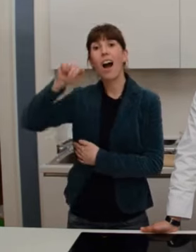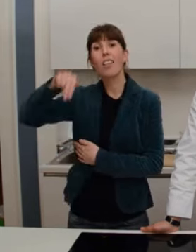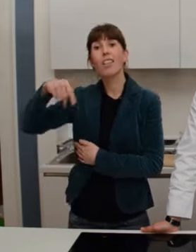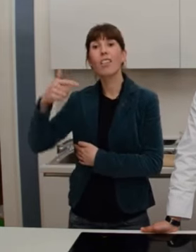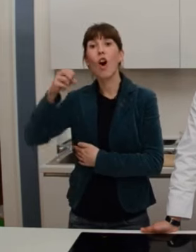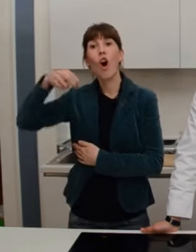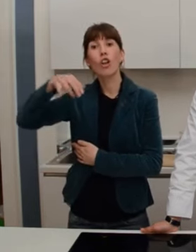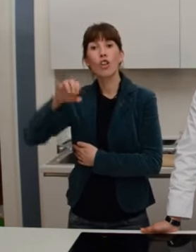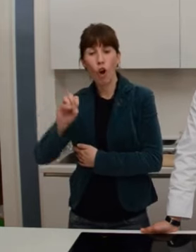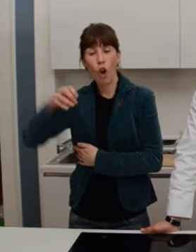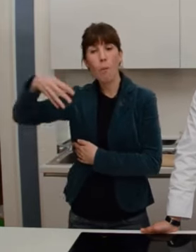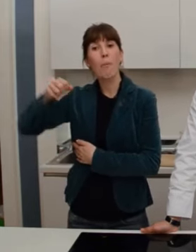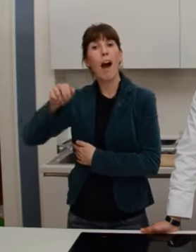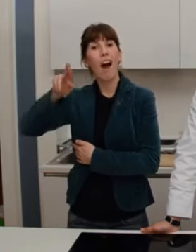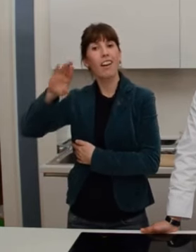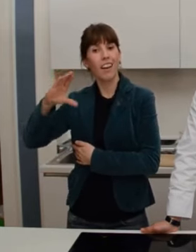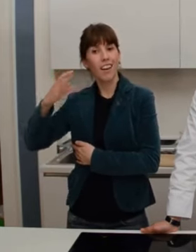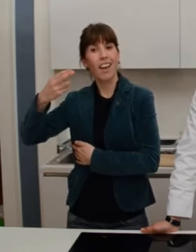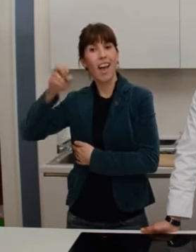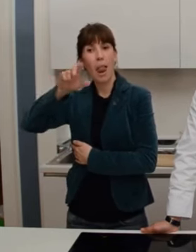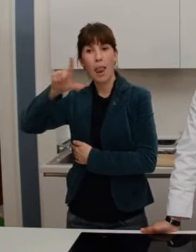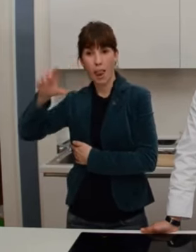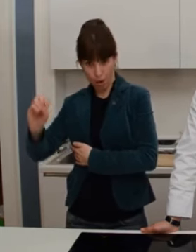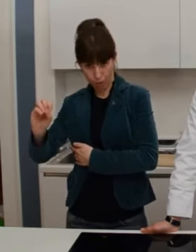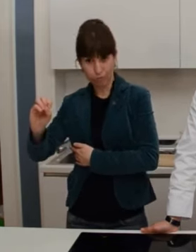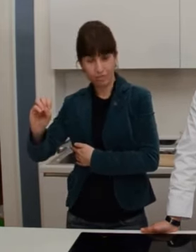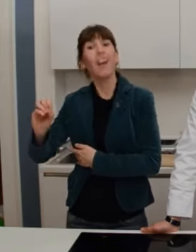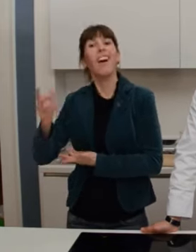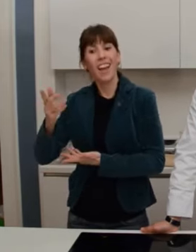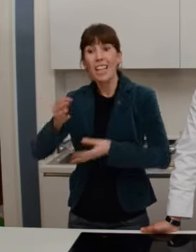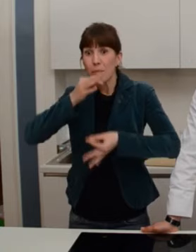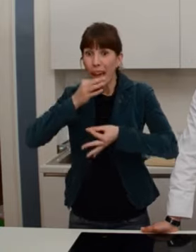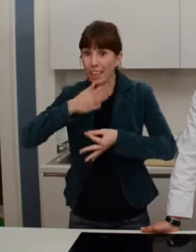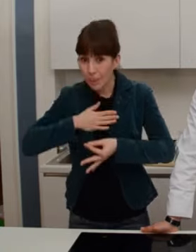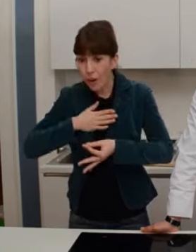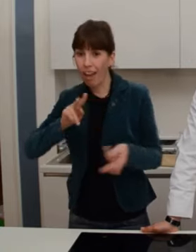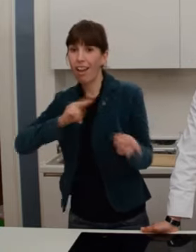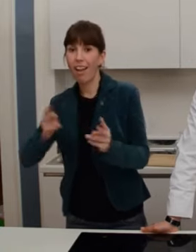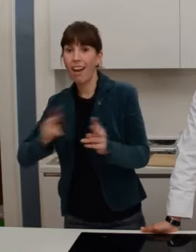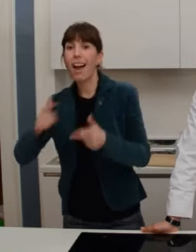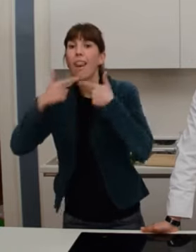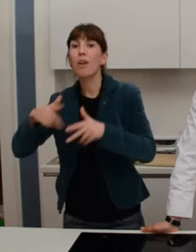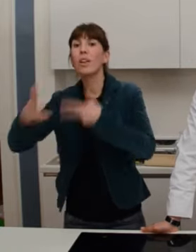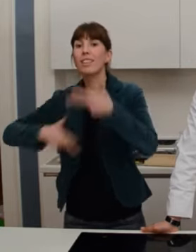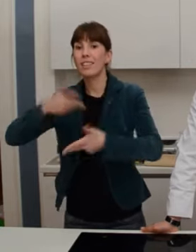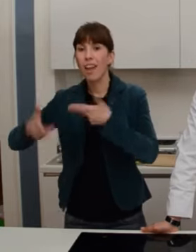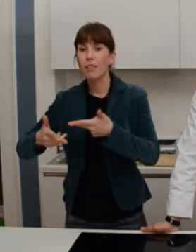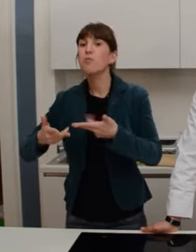dei segni vi spiego Ora come funziona per seguire le lezioni di socialkit